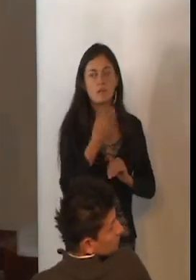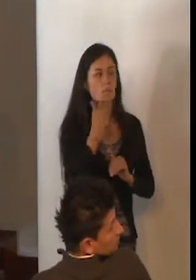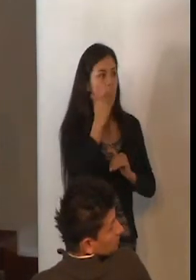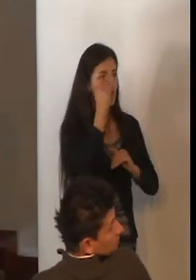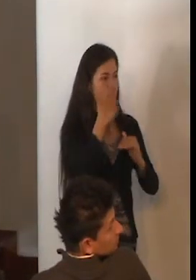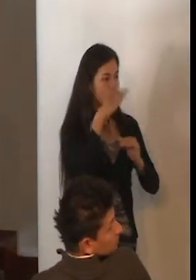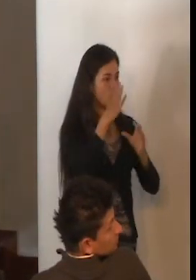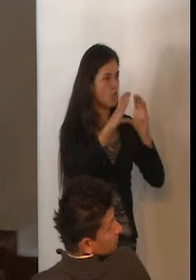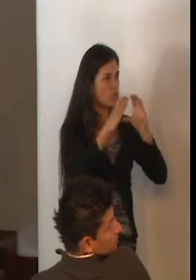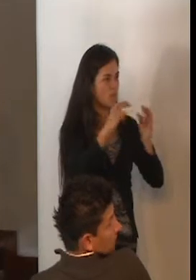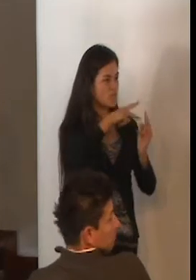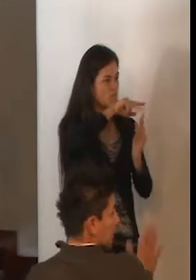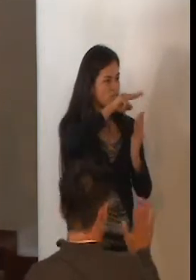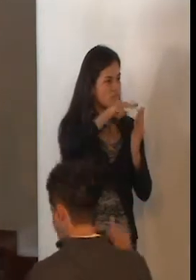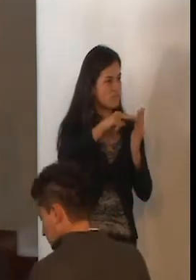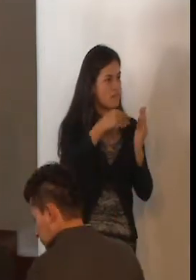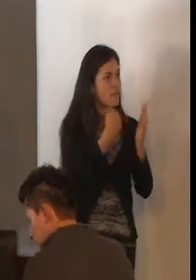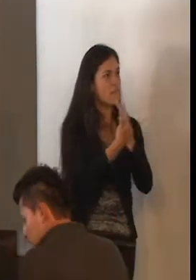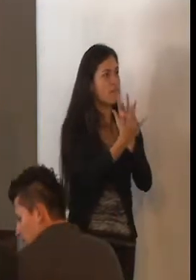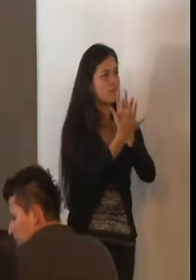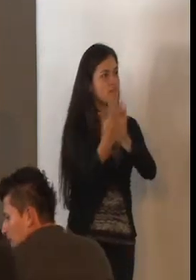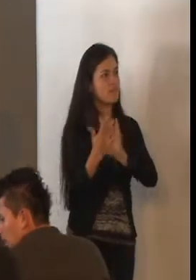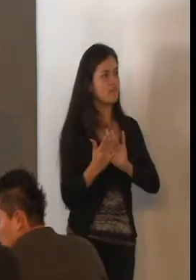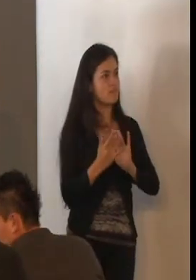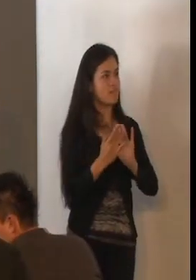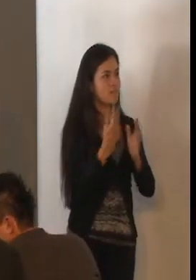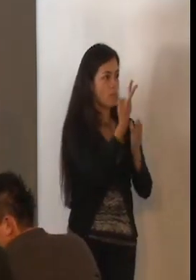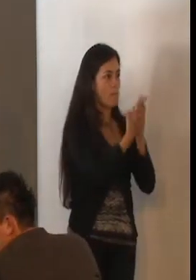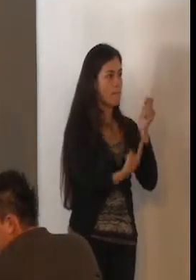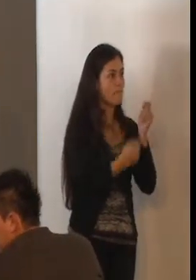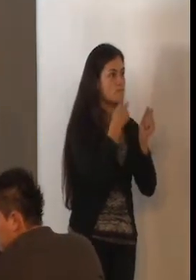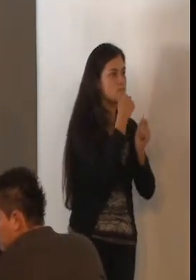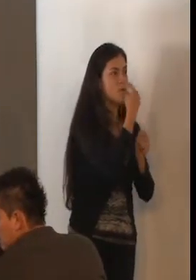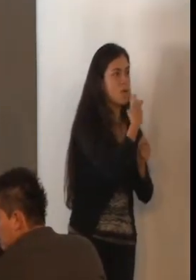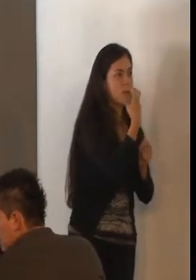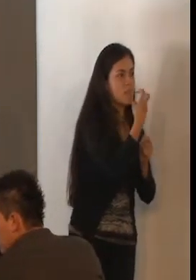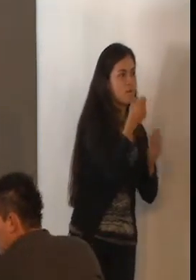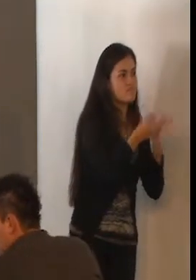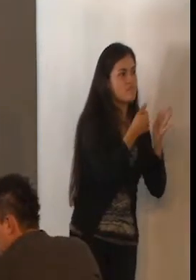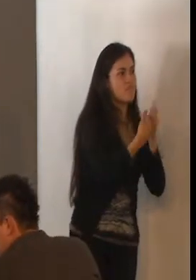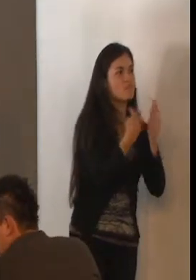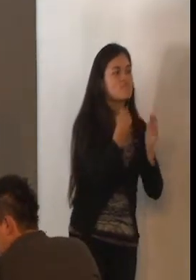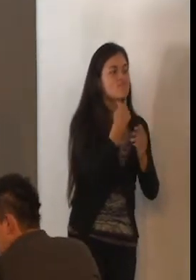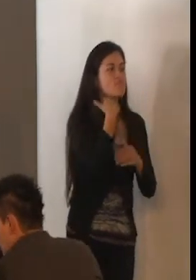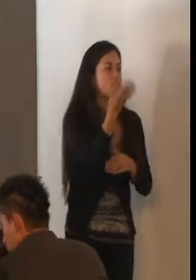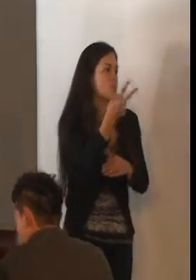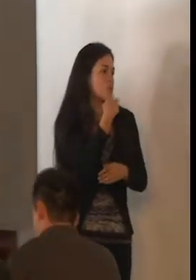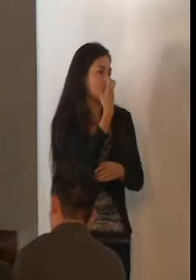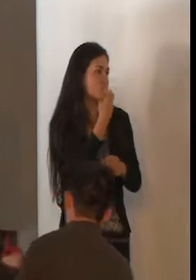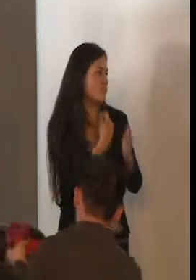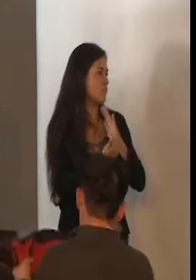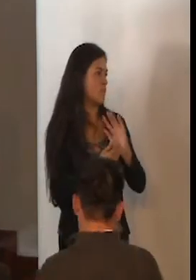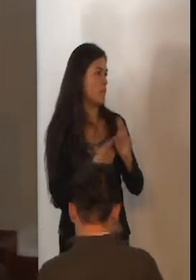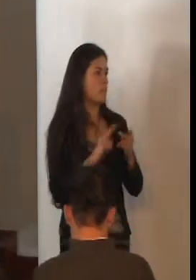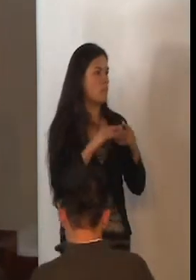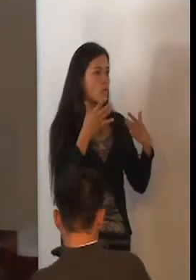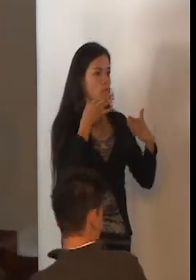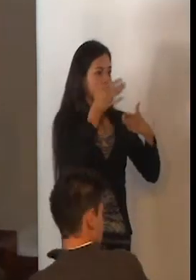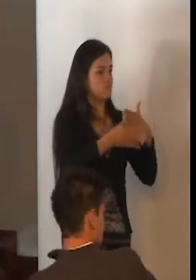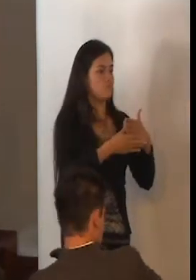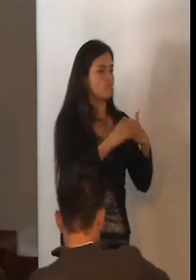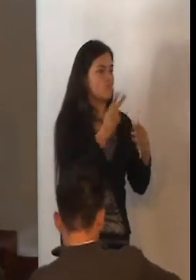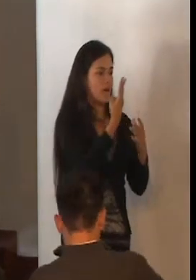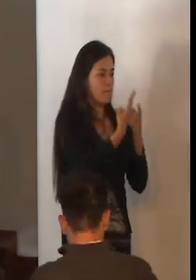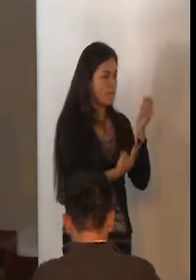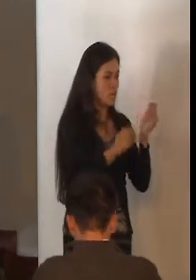un poco más fácil y más rápido a la oralidad. Cuando interrumpimos o cuando ellos mismos dejan de utilizar la